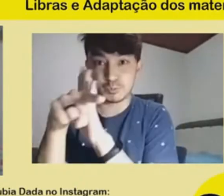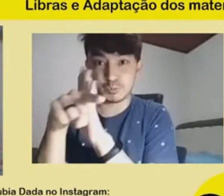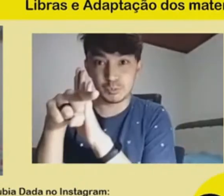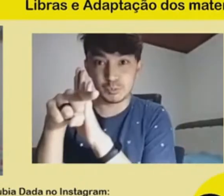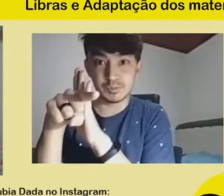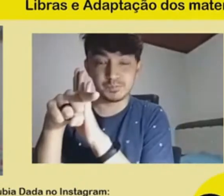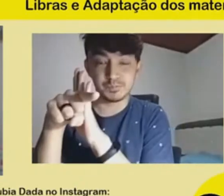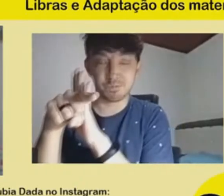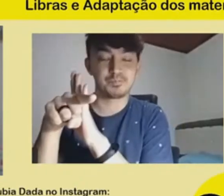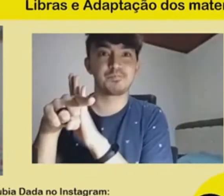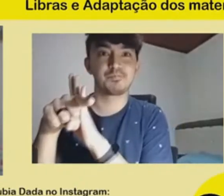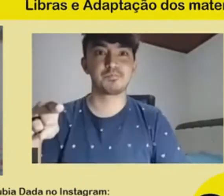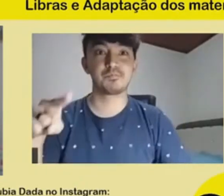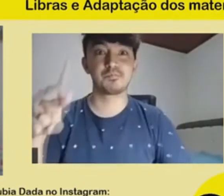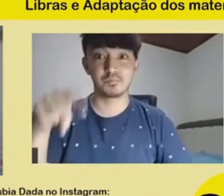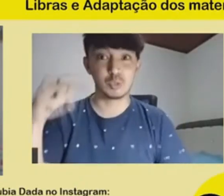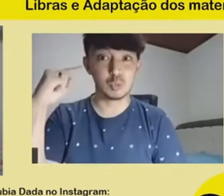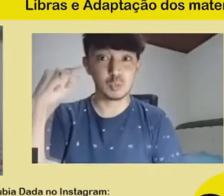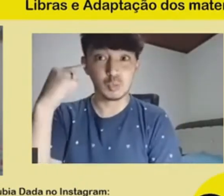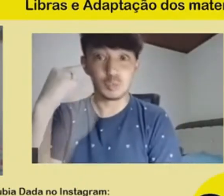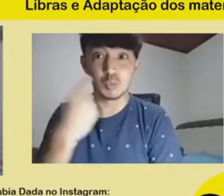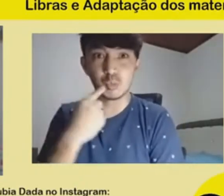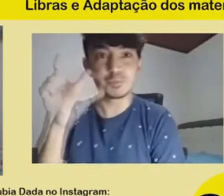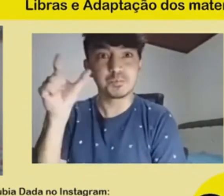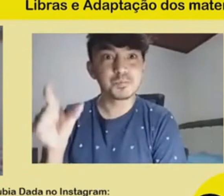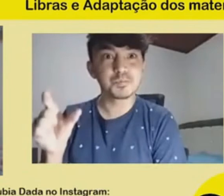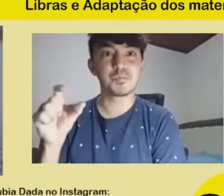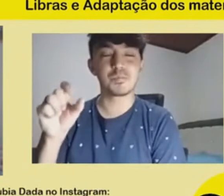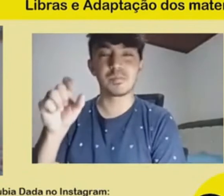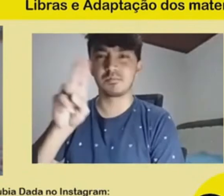Mais uma pergunta. Terceira.